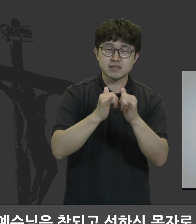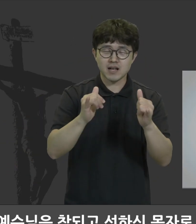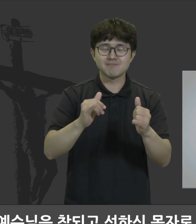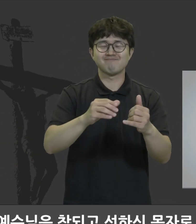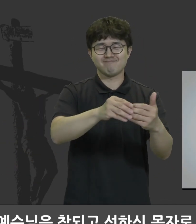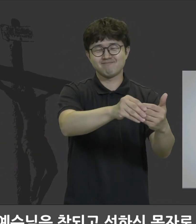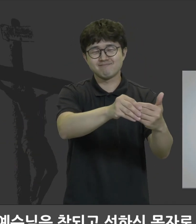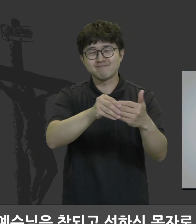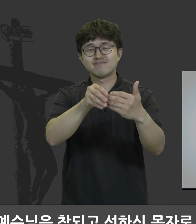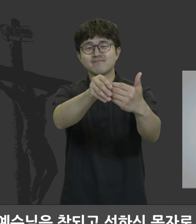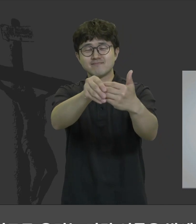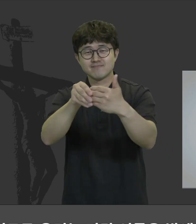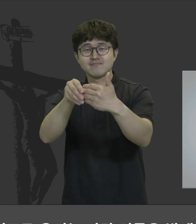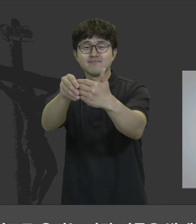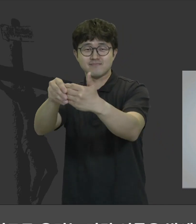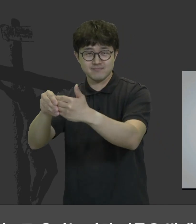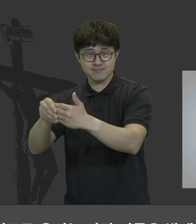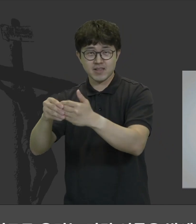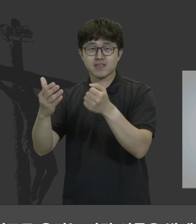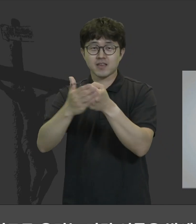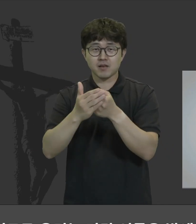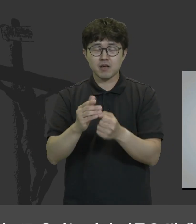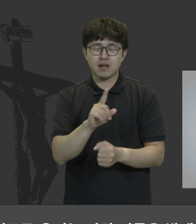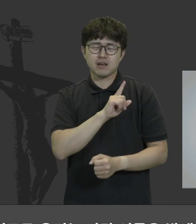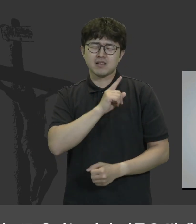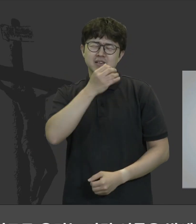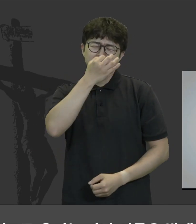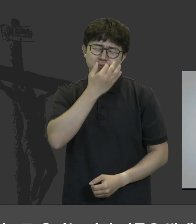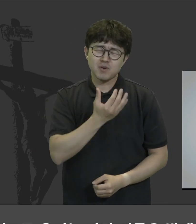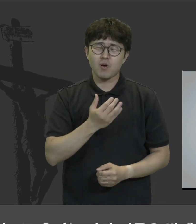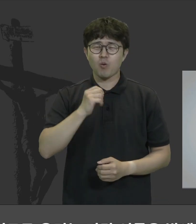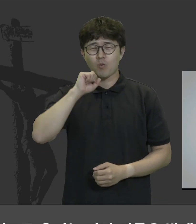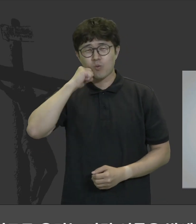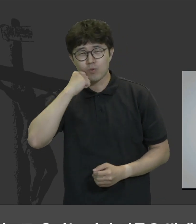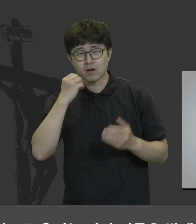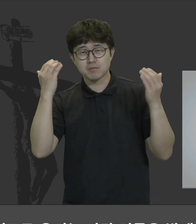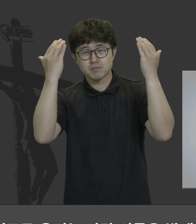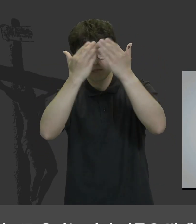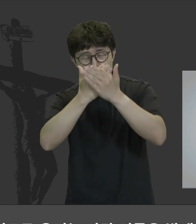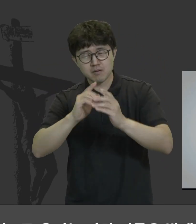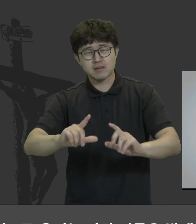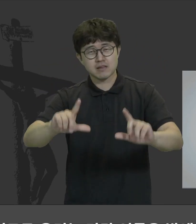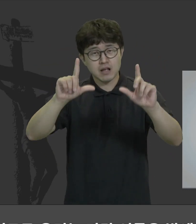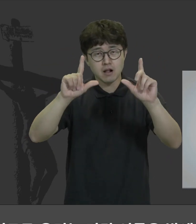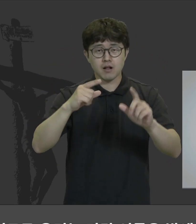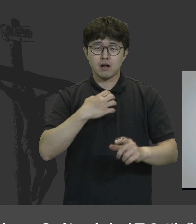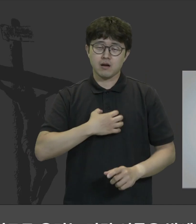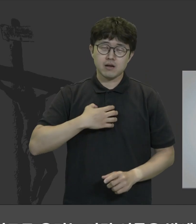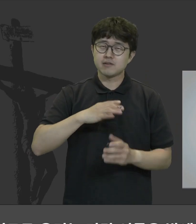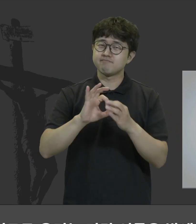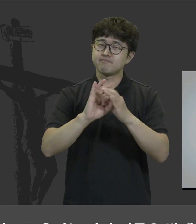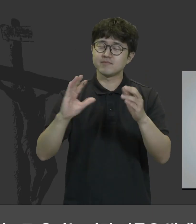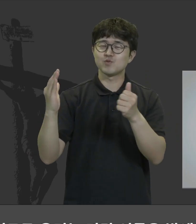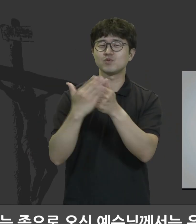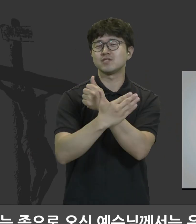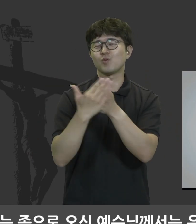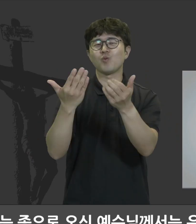주십니다. 그러므로 우리는 가장 어두운 밤에도 위로를 얻을 수 있습니다. 고난받는